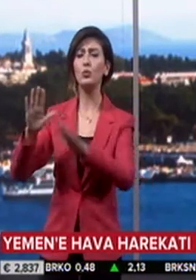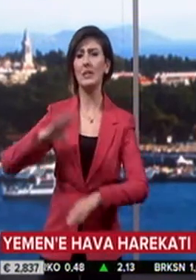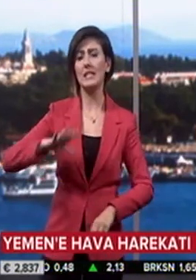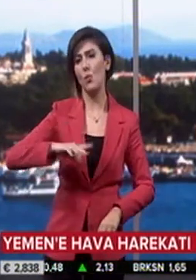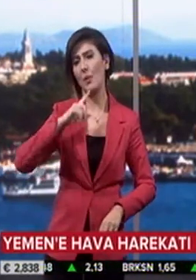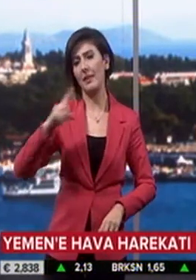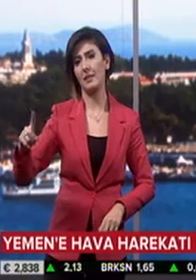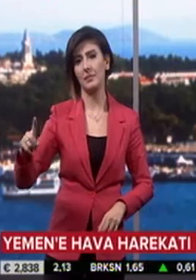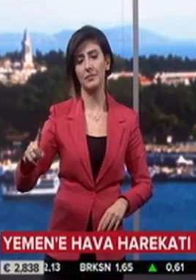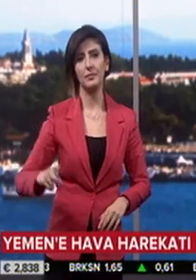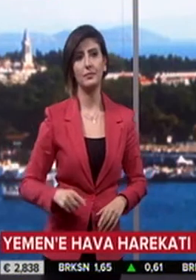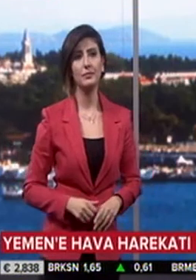istedi.